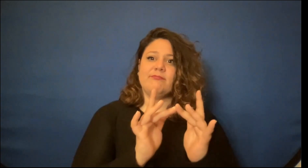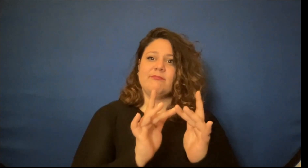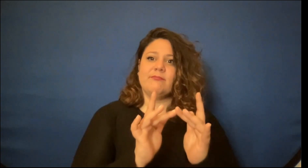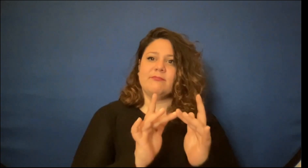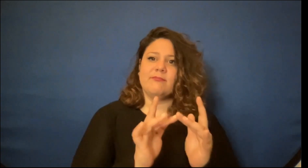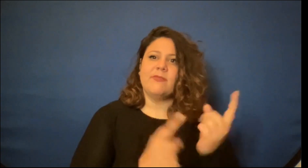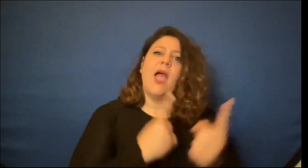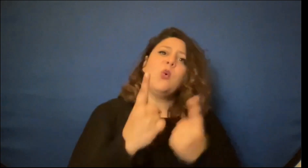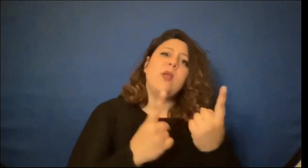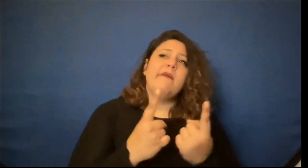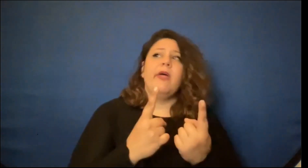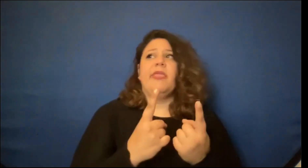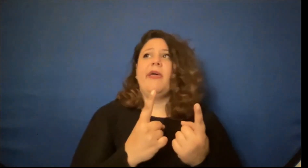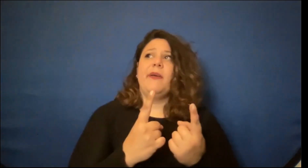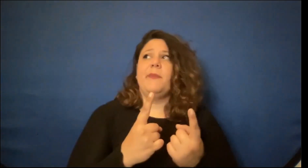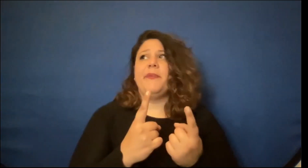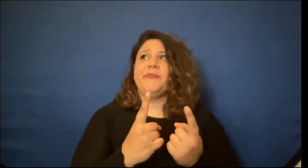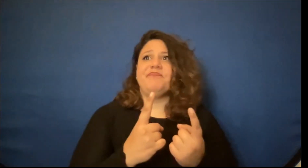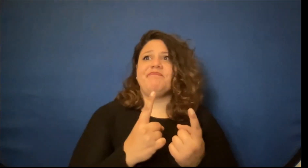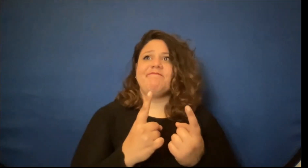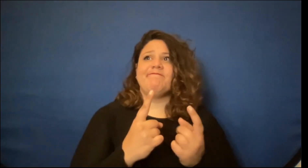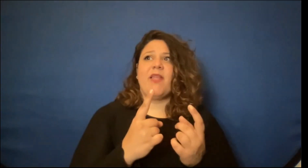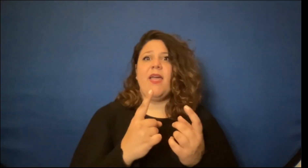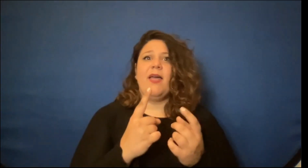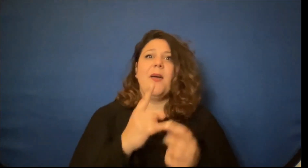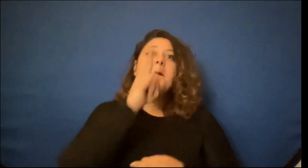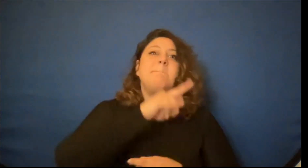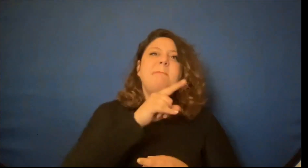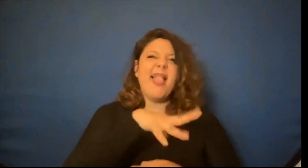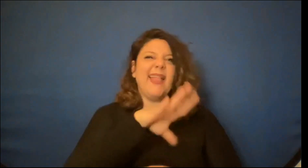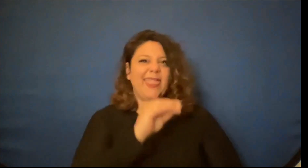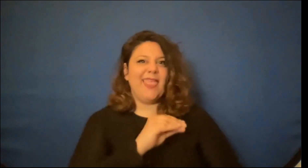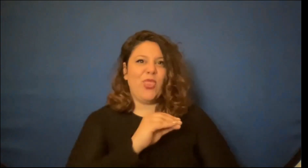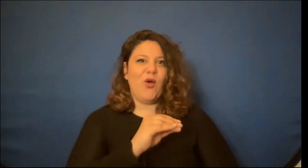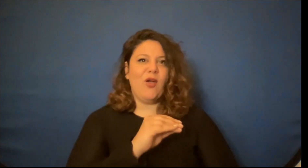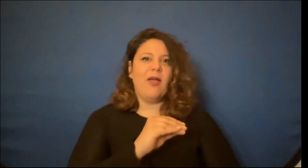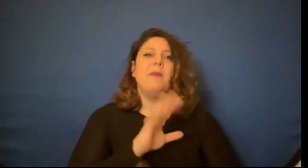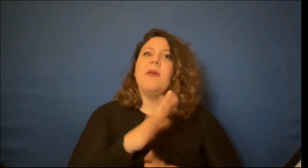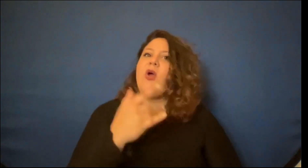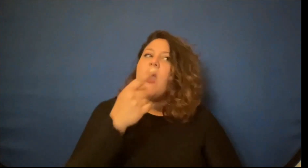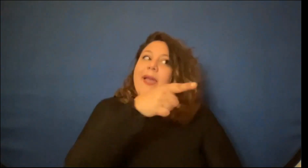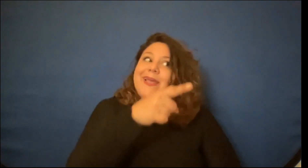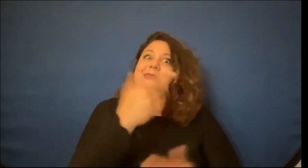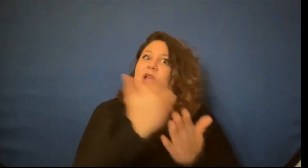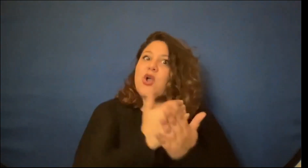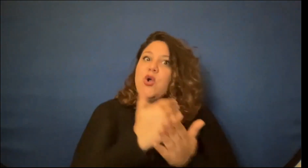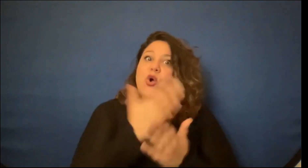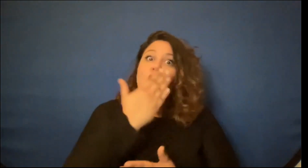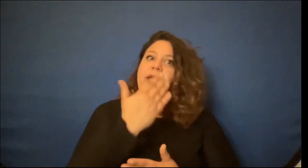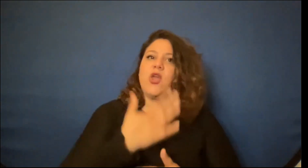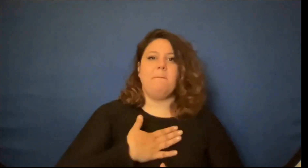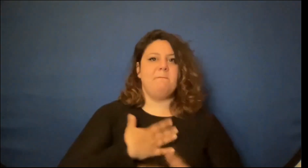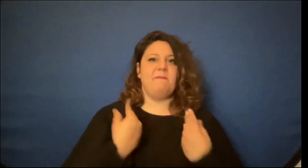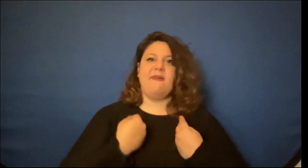¿no? Pero que en ese colegio me ha cambiado la vida. Qué bien, me